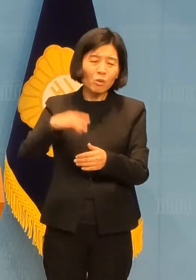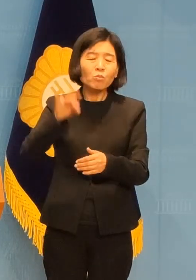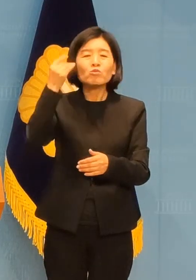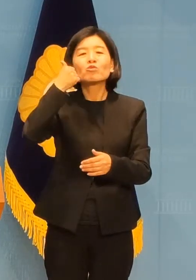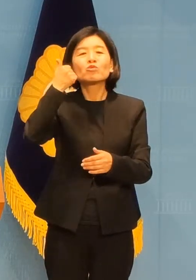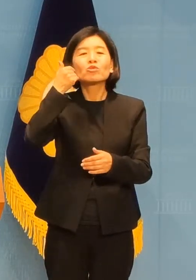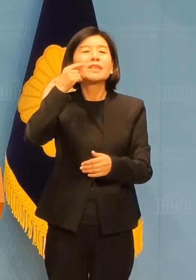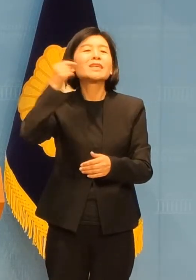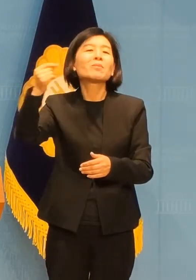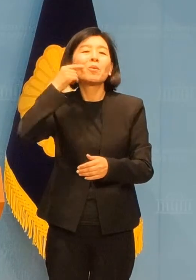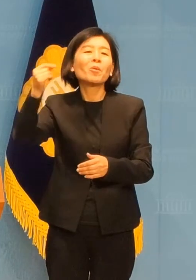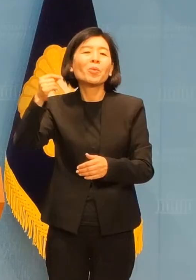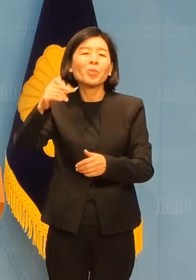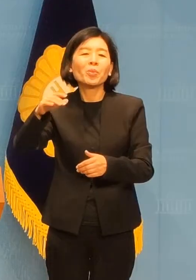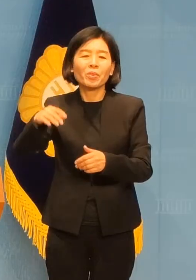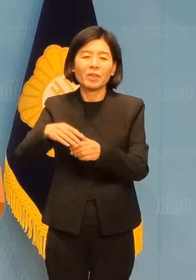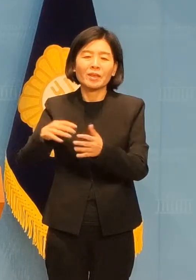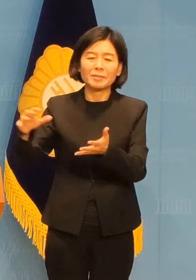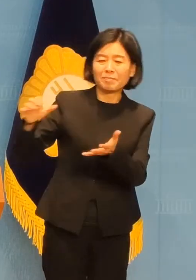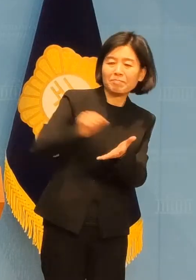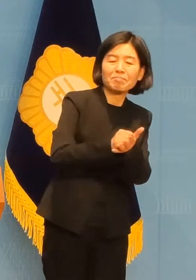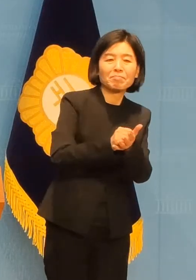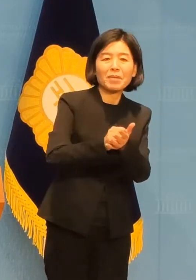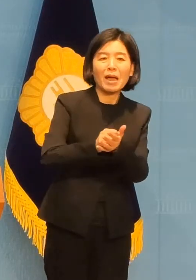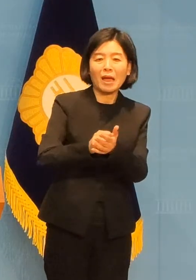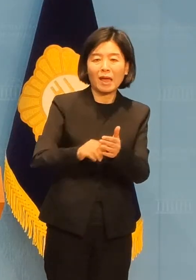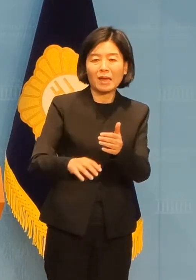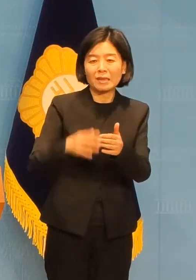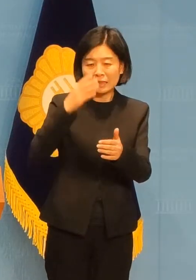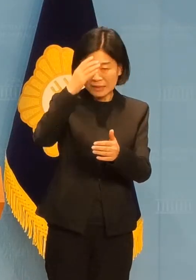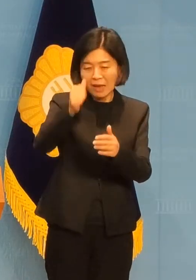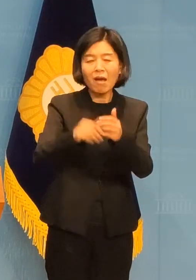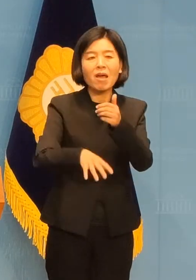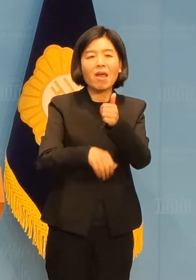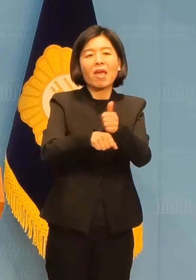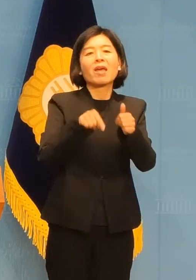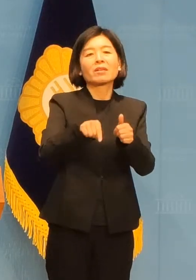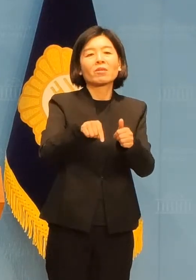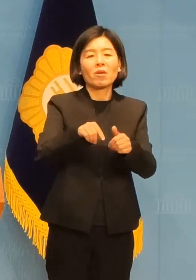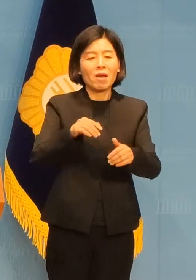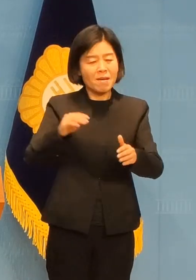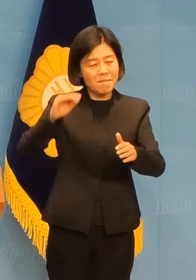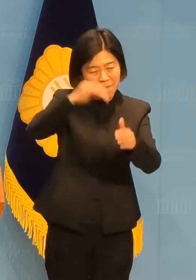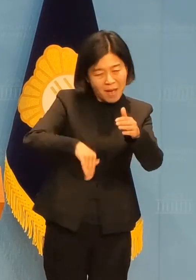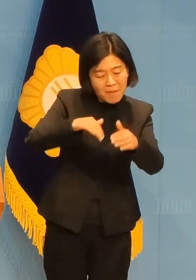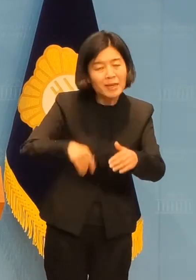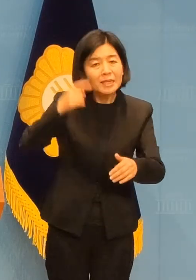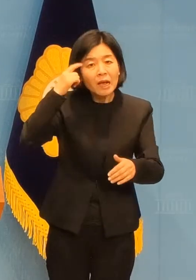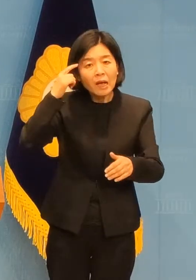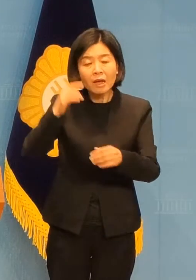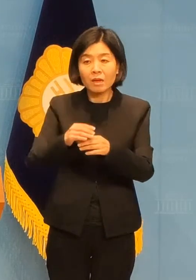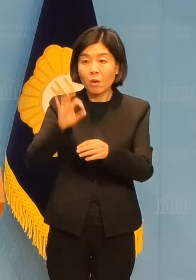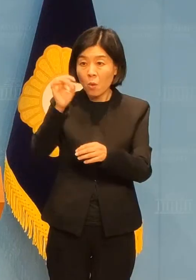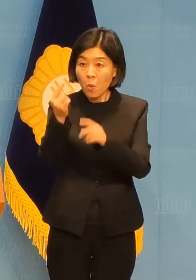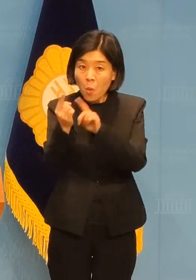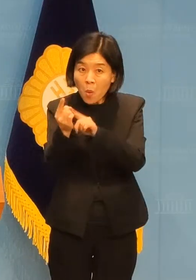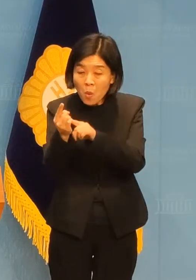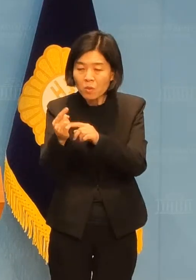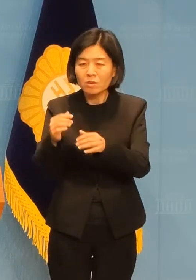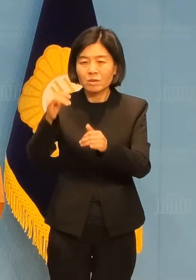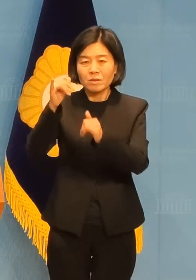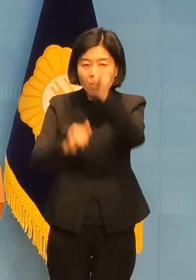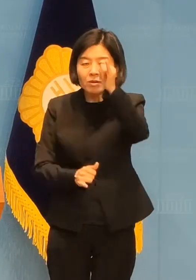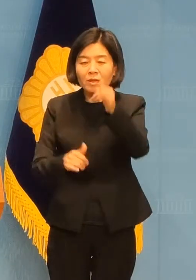조선 총독부였다. 그러니 오세훈 서울시장의 역사문화 소양을 수능으로 평가하면